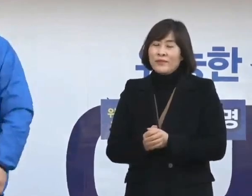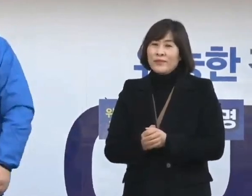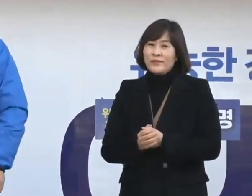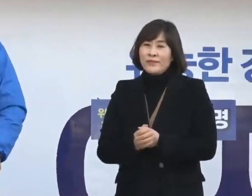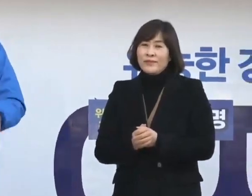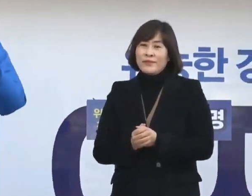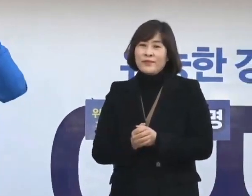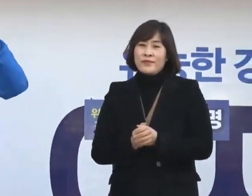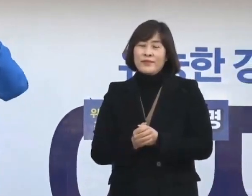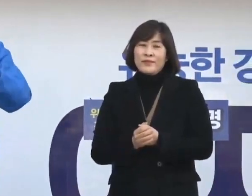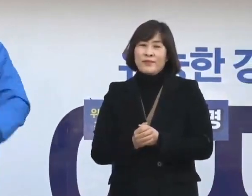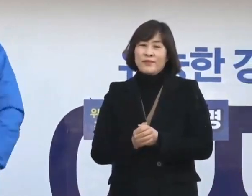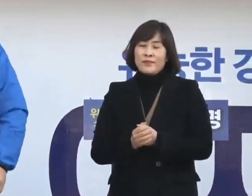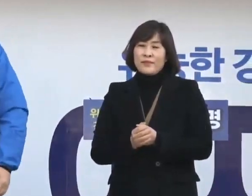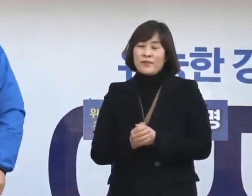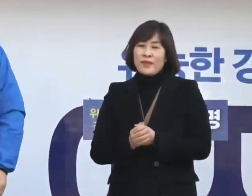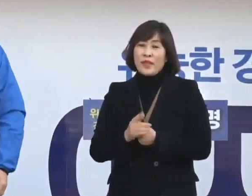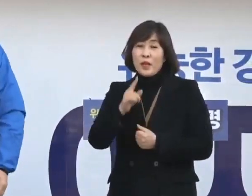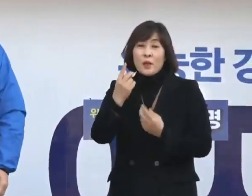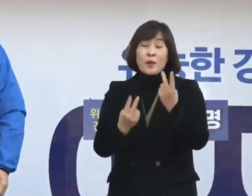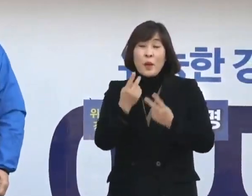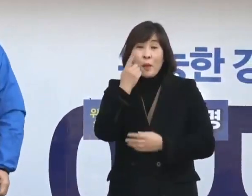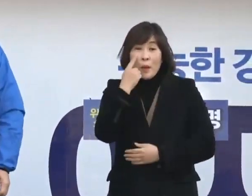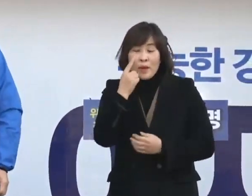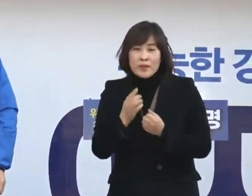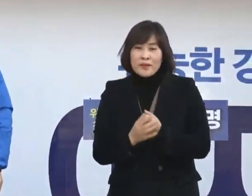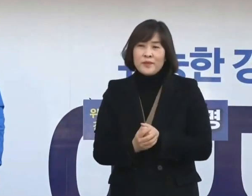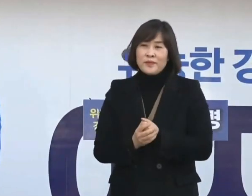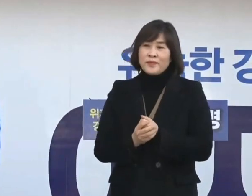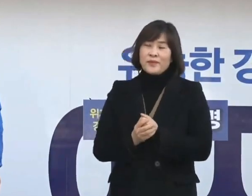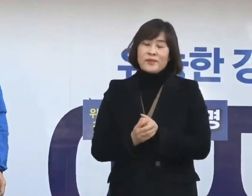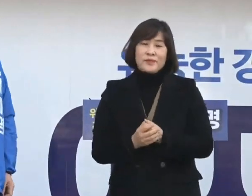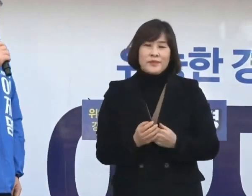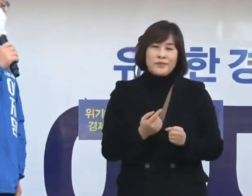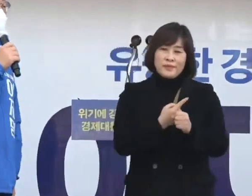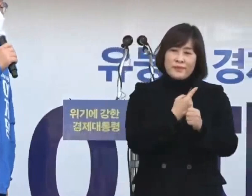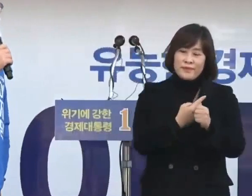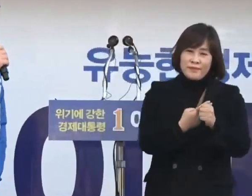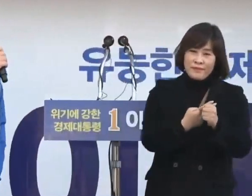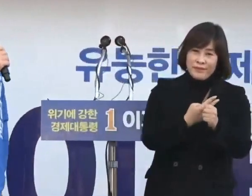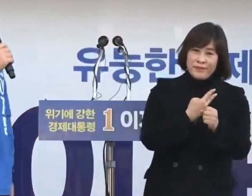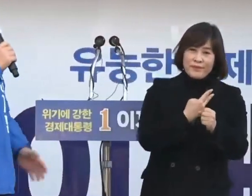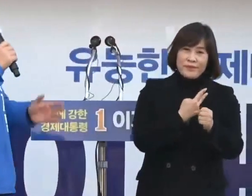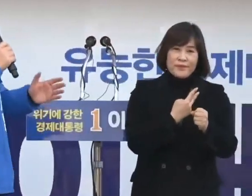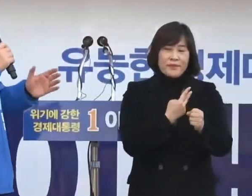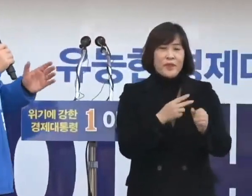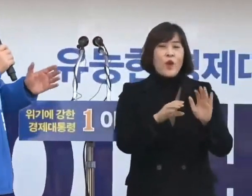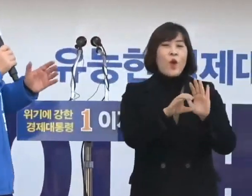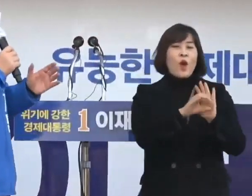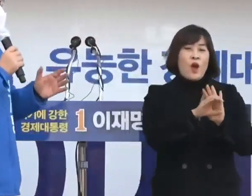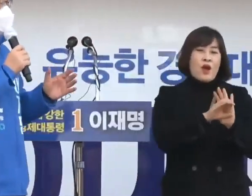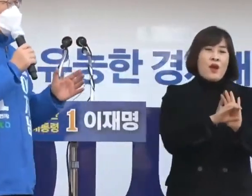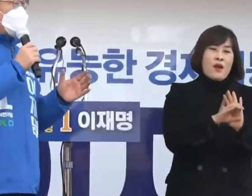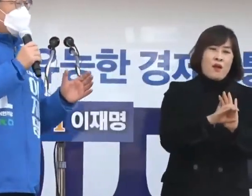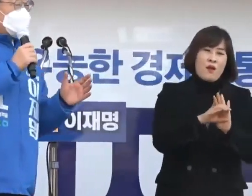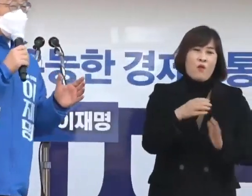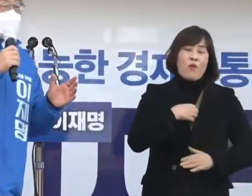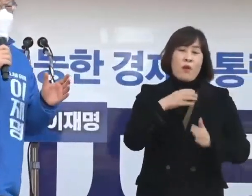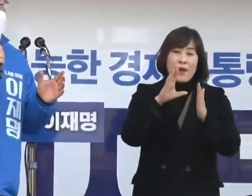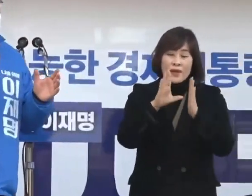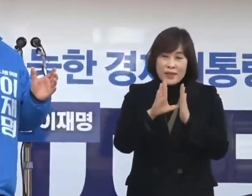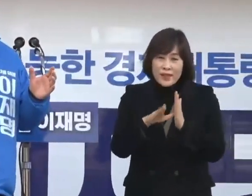여러분 하나만 비교해 봅시다. 작년, 재작년에 코로나가 우리를 위협할